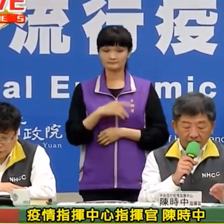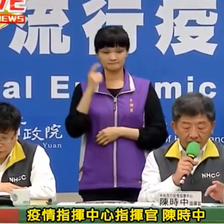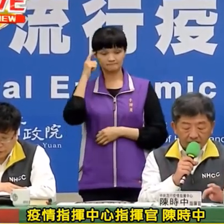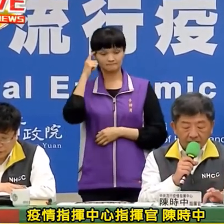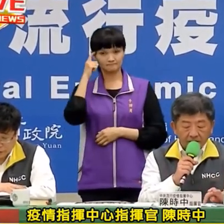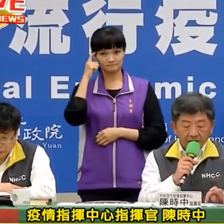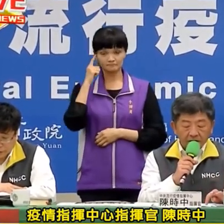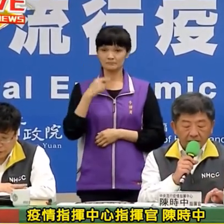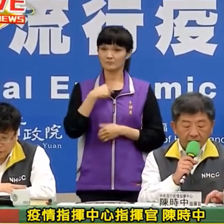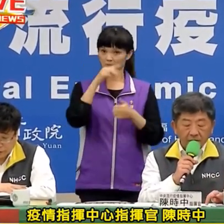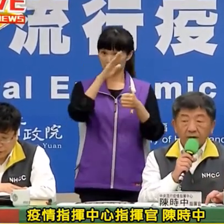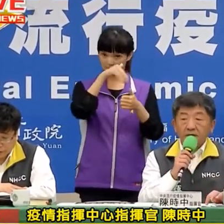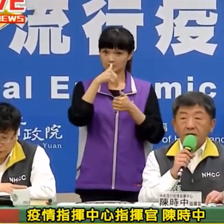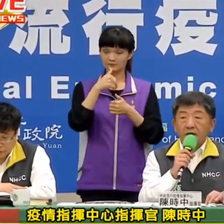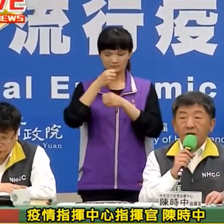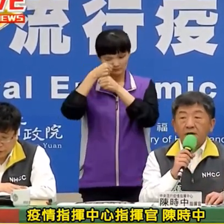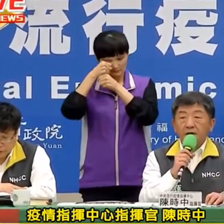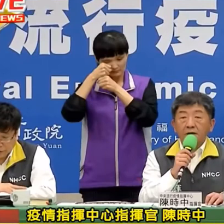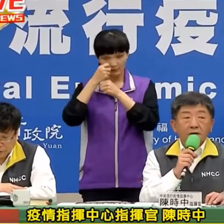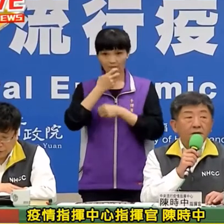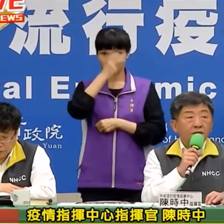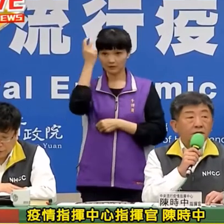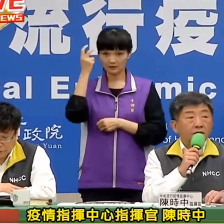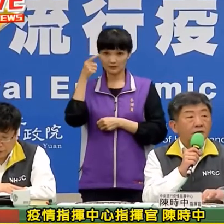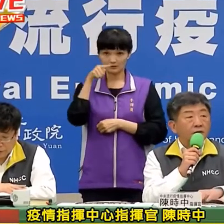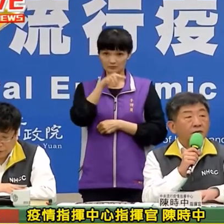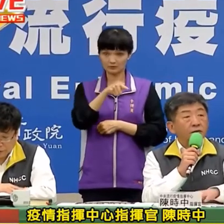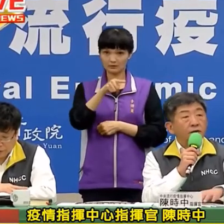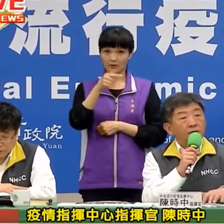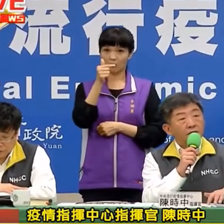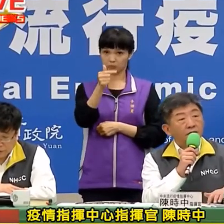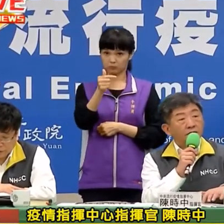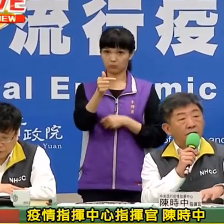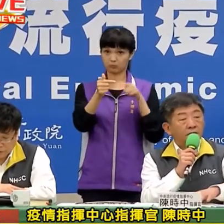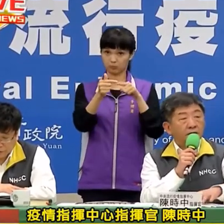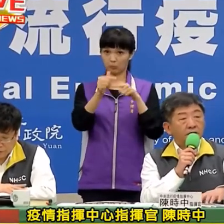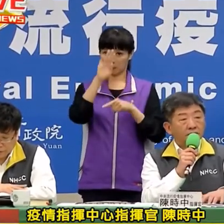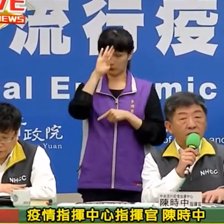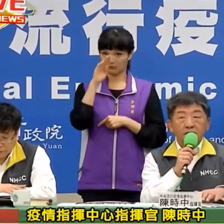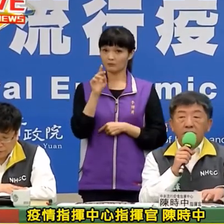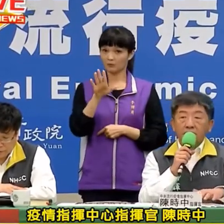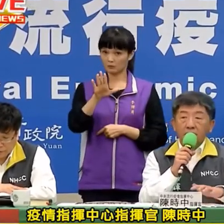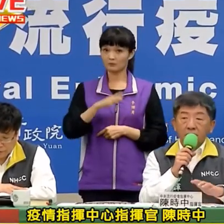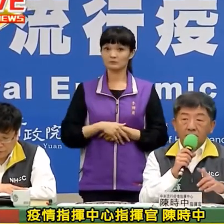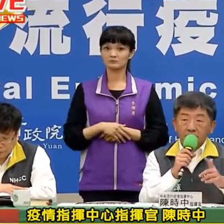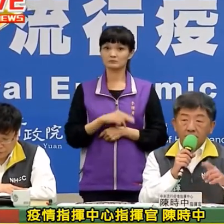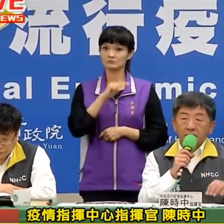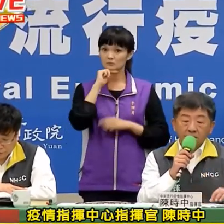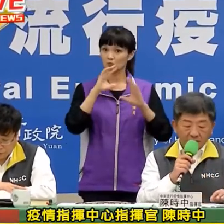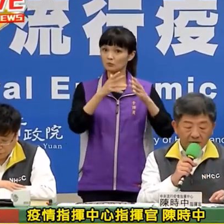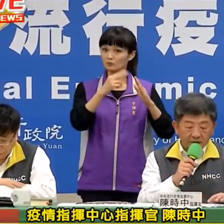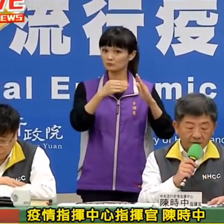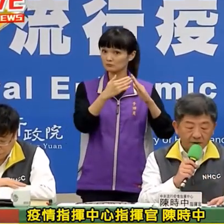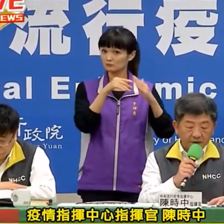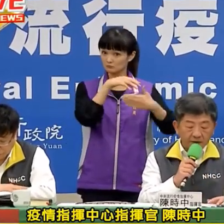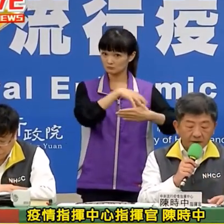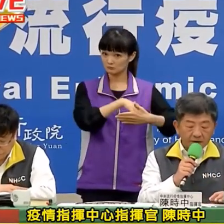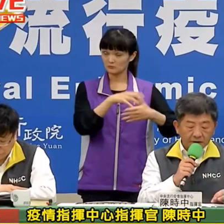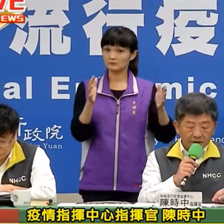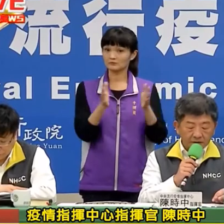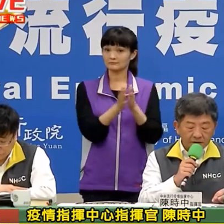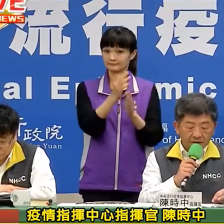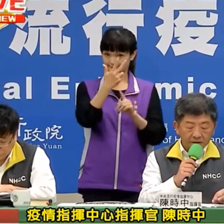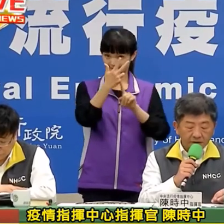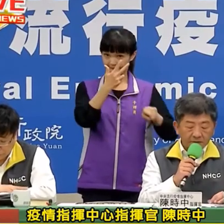去采检，所以是阳性。所以这个群聚里面，总共英国这个学校里面总共有